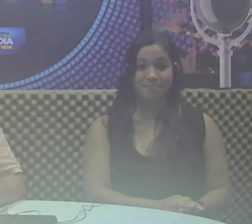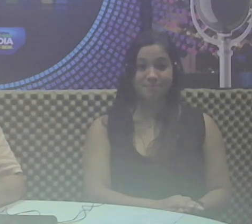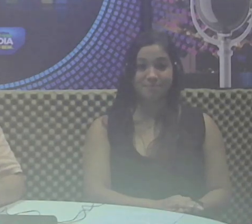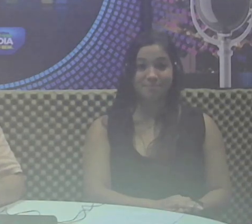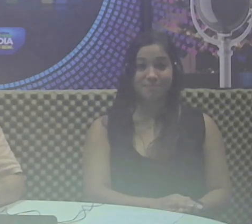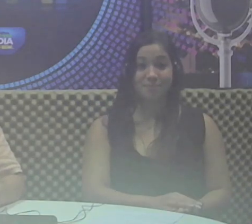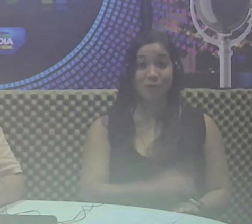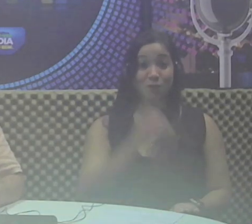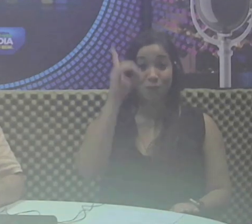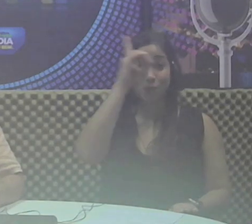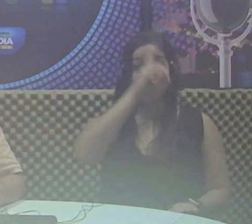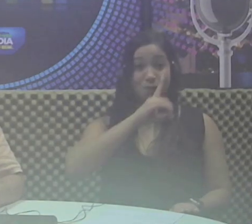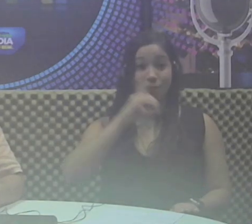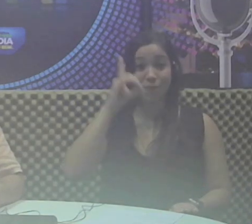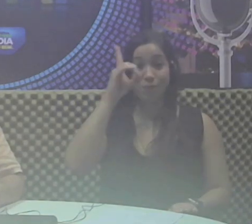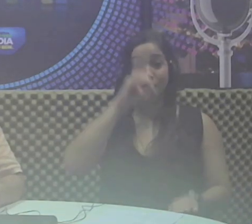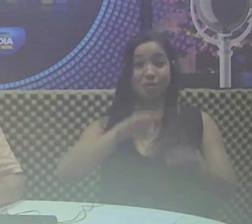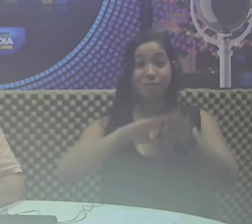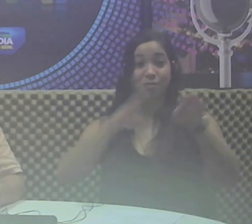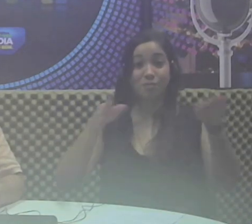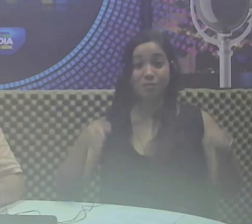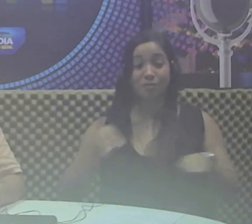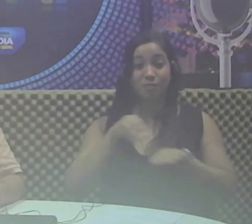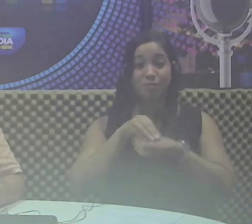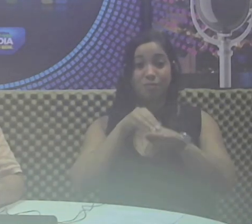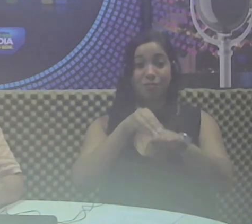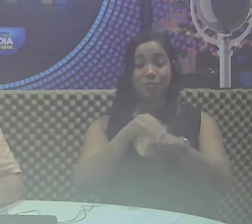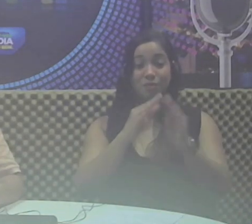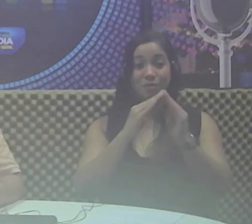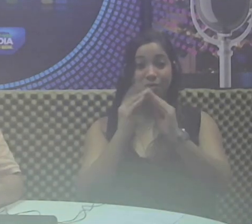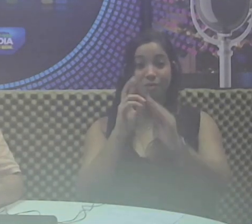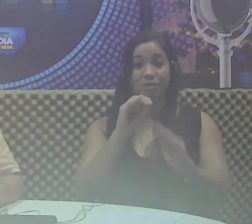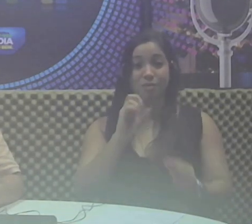Domingo é dia de palco móvel no bairro Roosevelt.